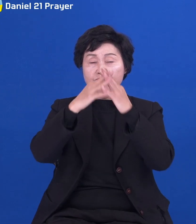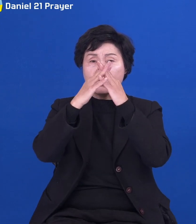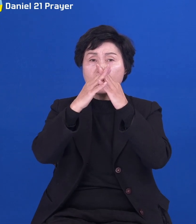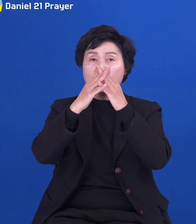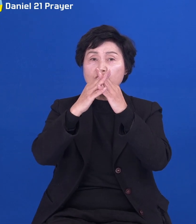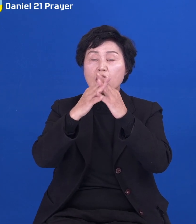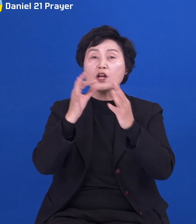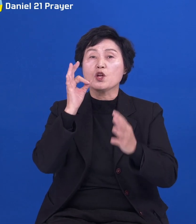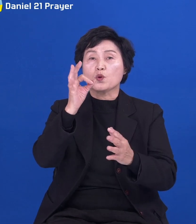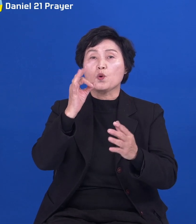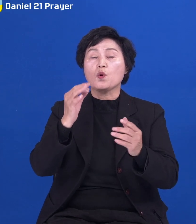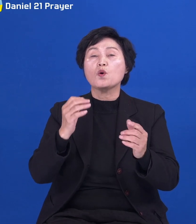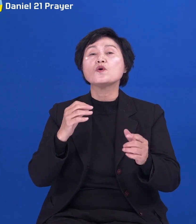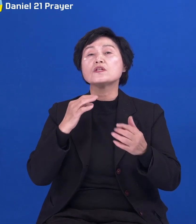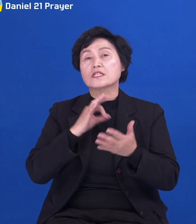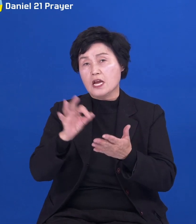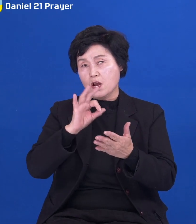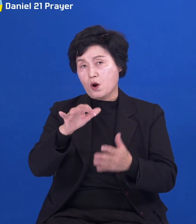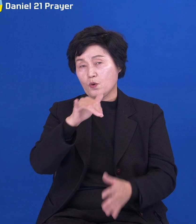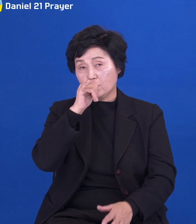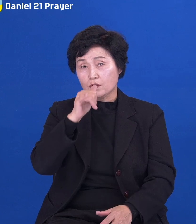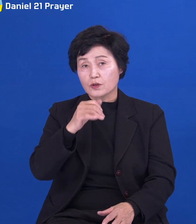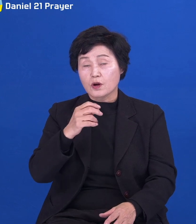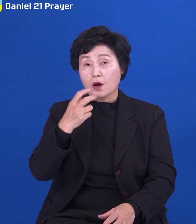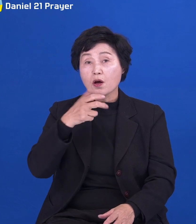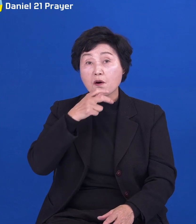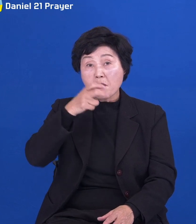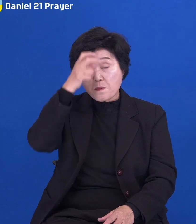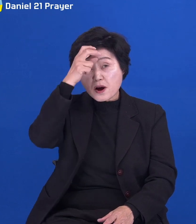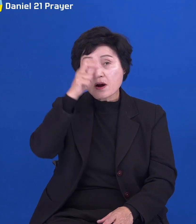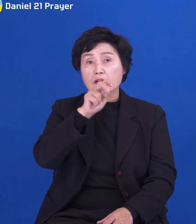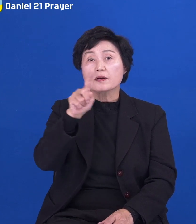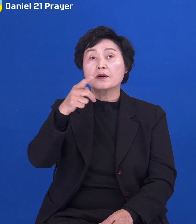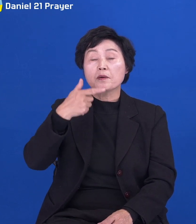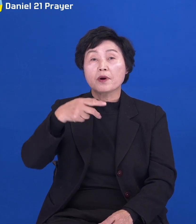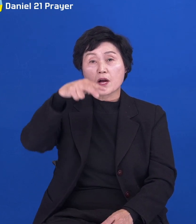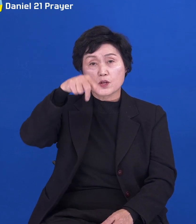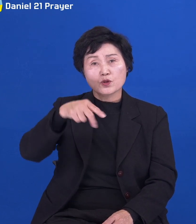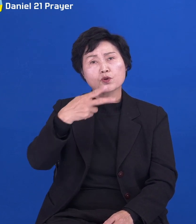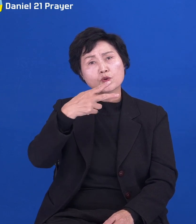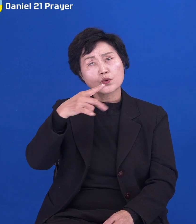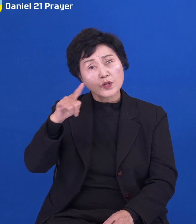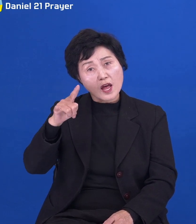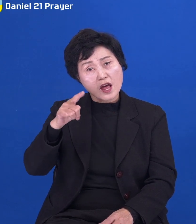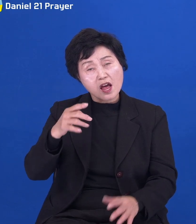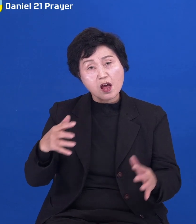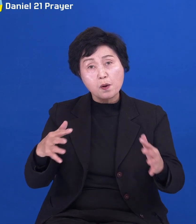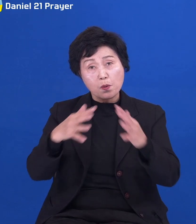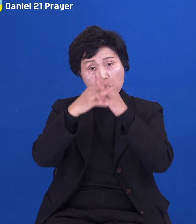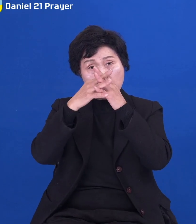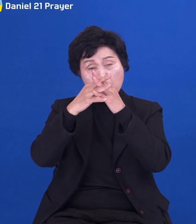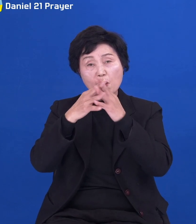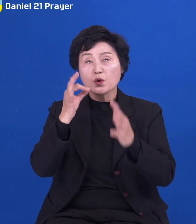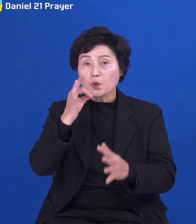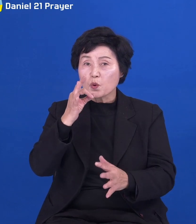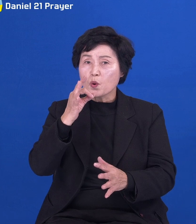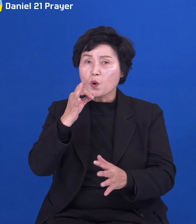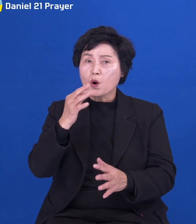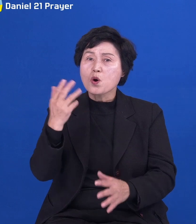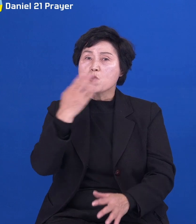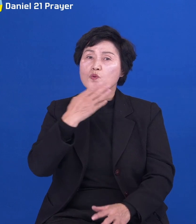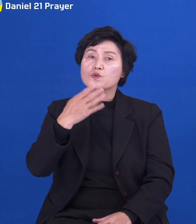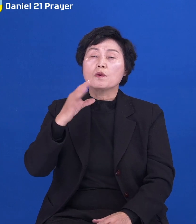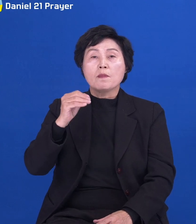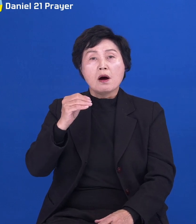의리의리한 만수대 균형궁전이, 평양 만수대 균형궁전이 들어간 돈은 9천만 달러라고 해요. 그 돈이면 고난의 행군 당시 북한